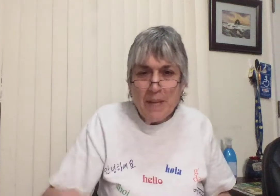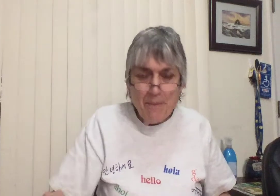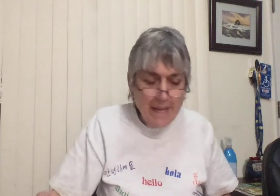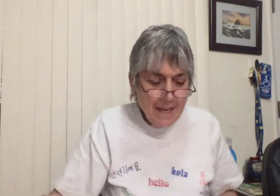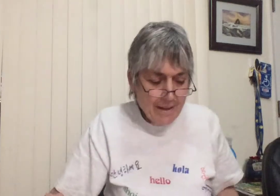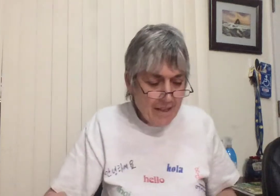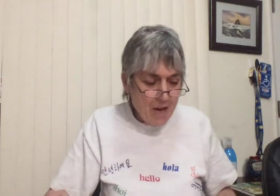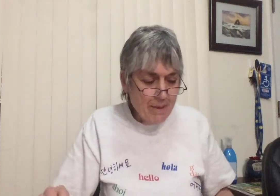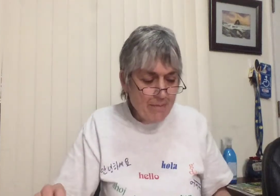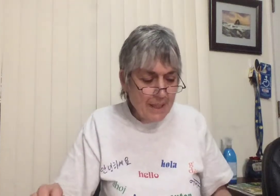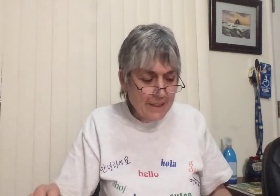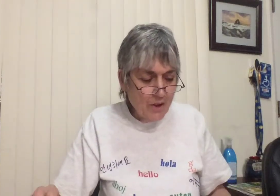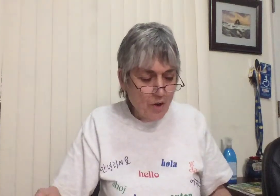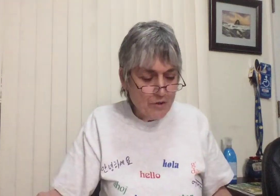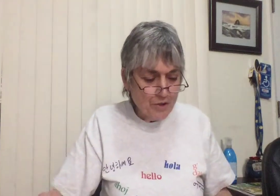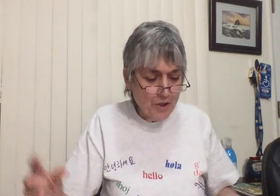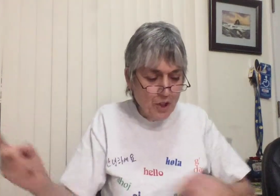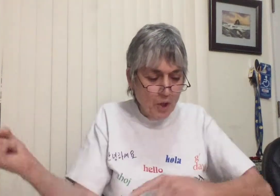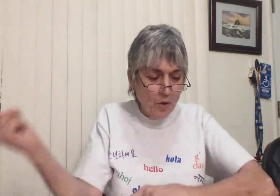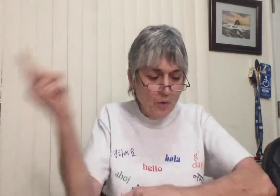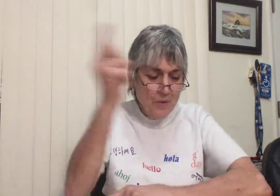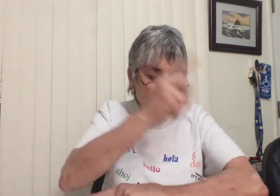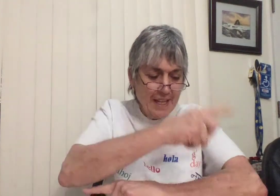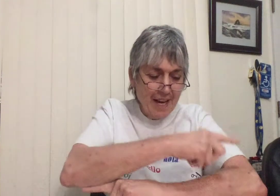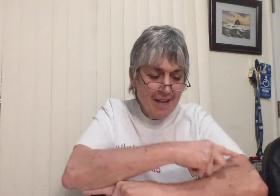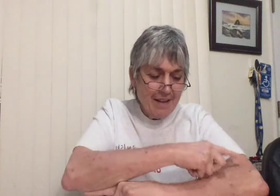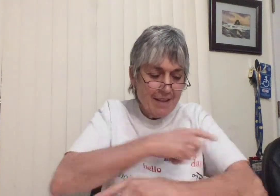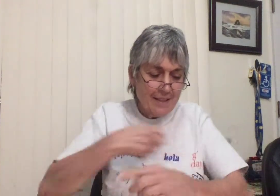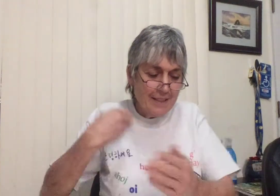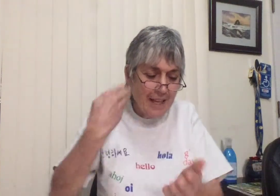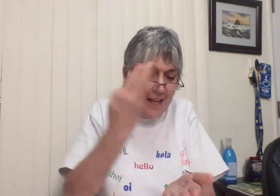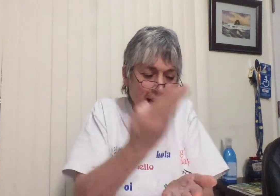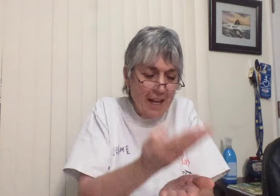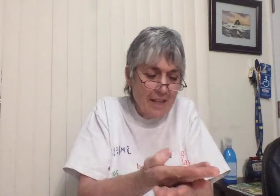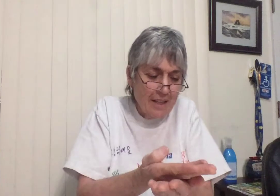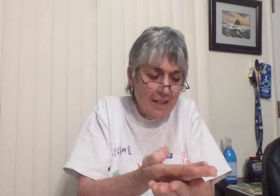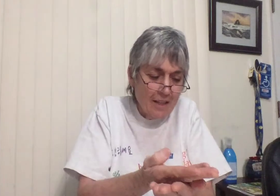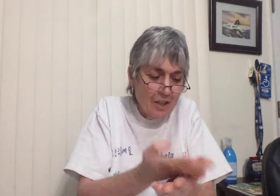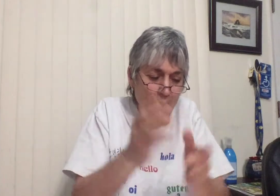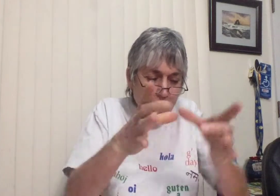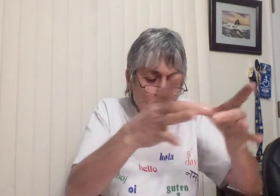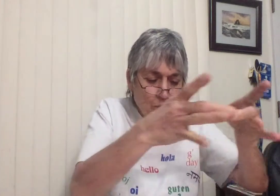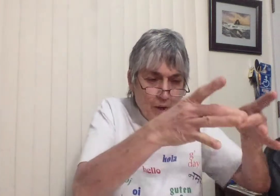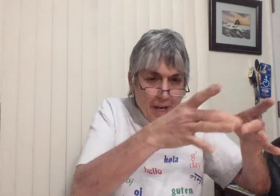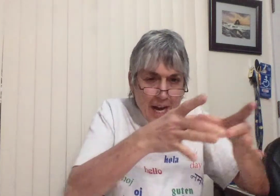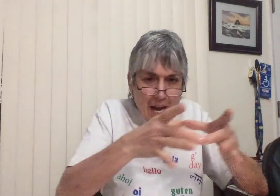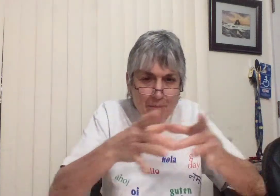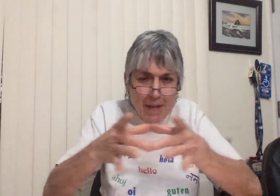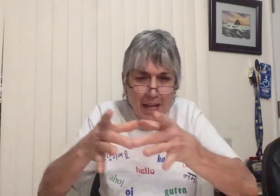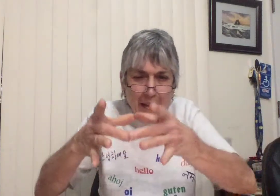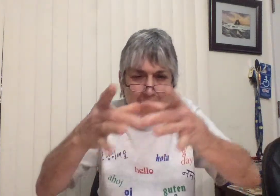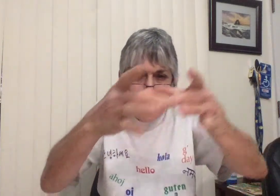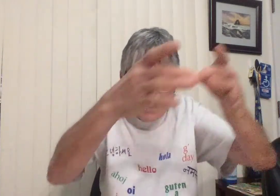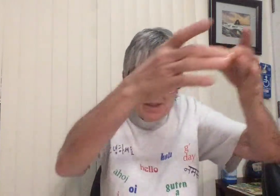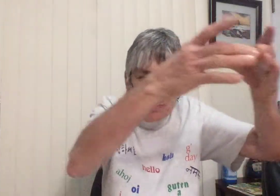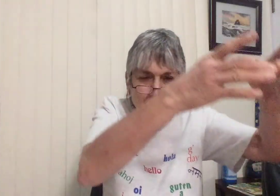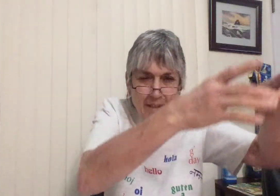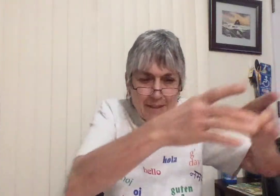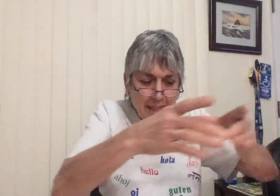Cuéntame, Gaby 22. Un día llega un nave